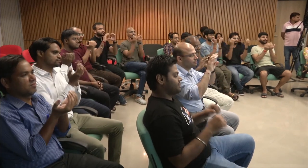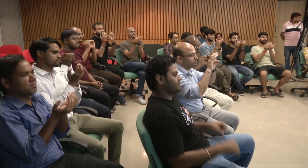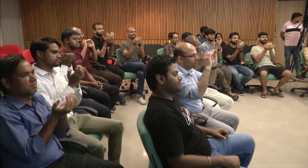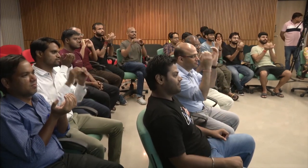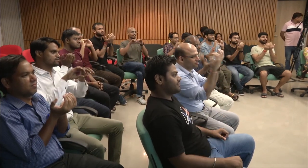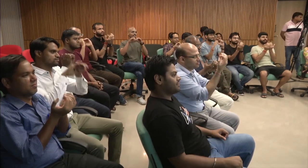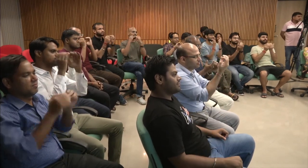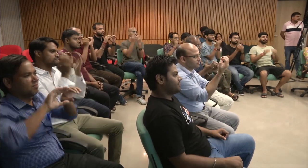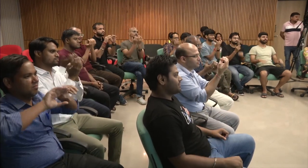Class. Important.